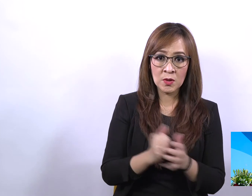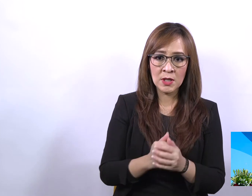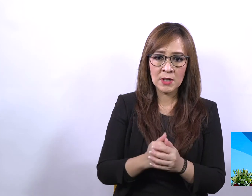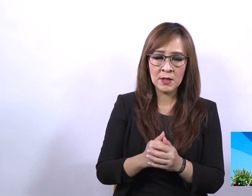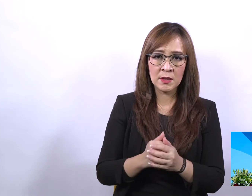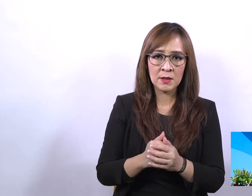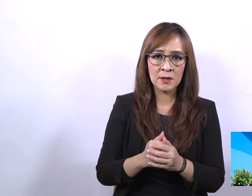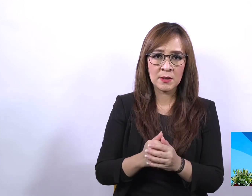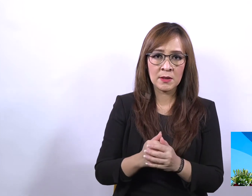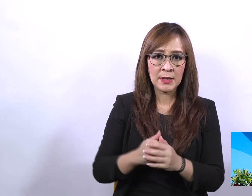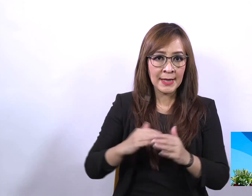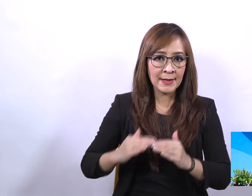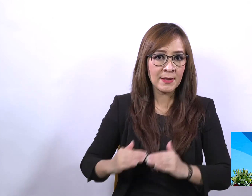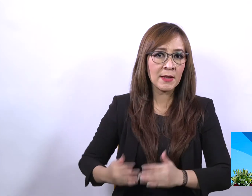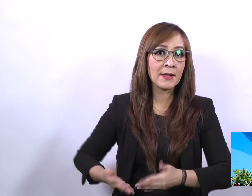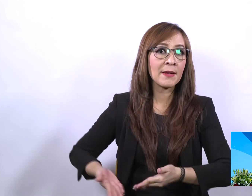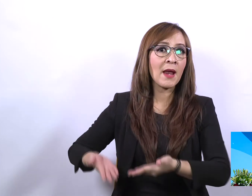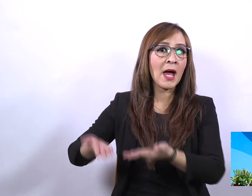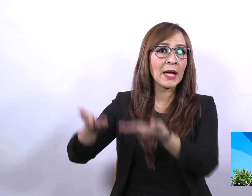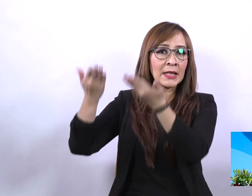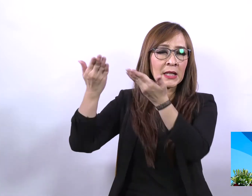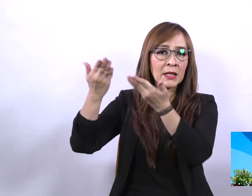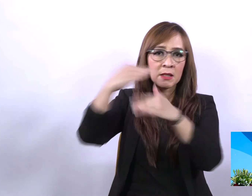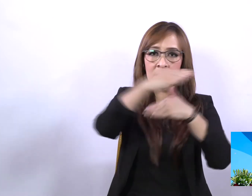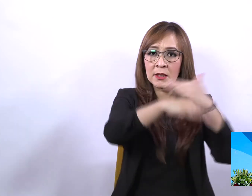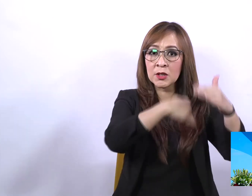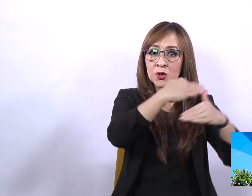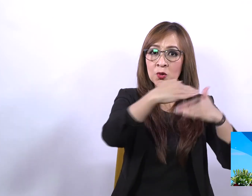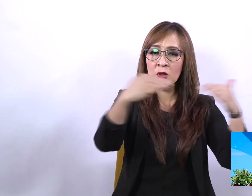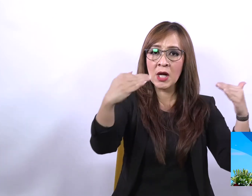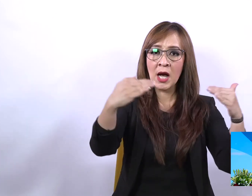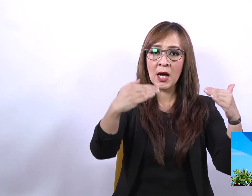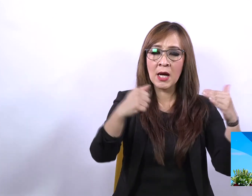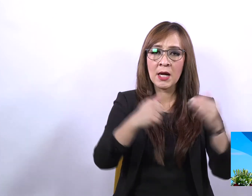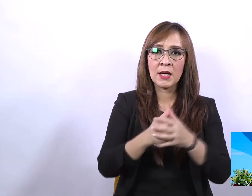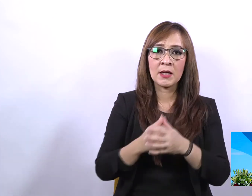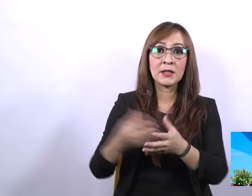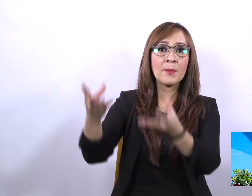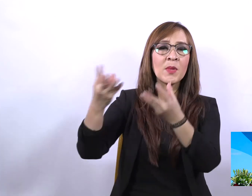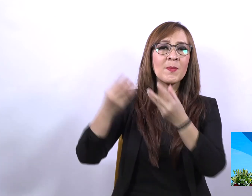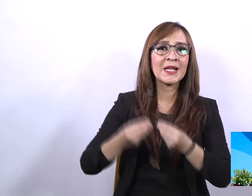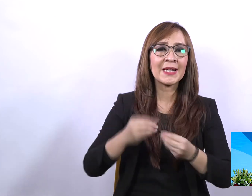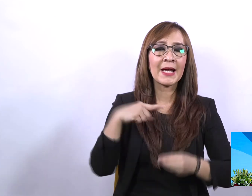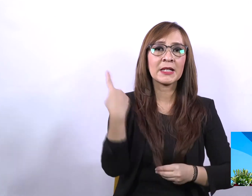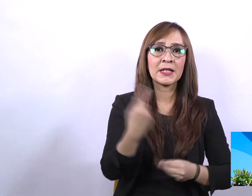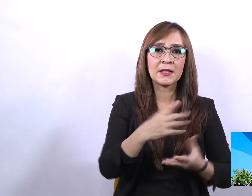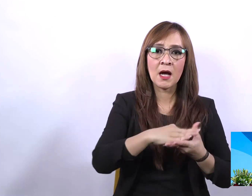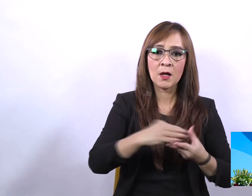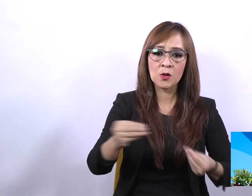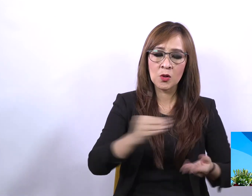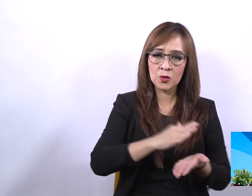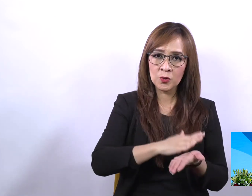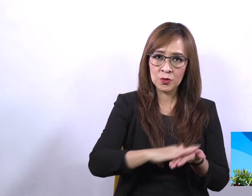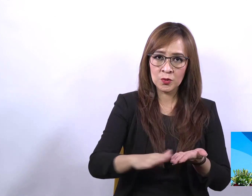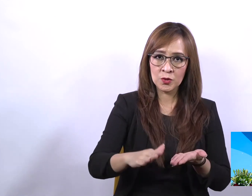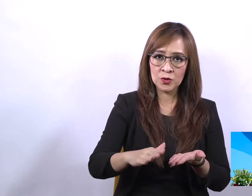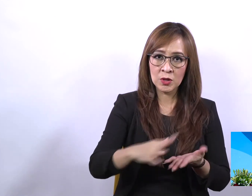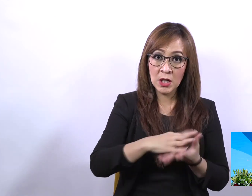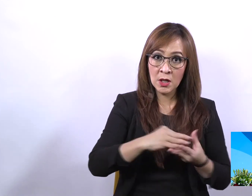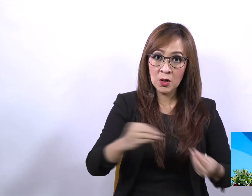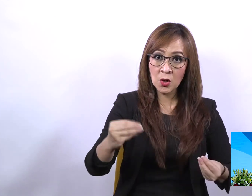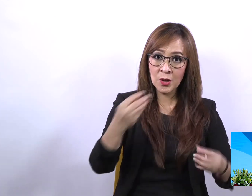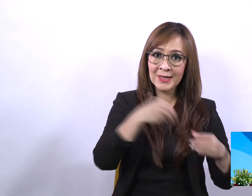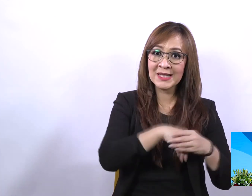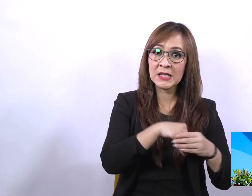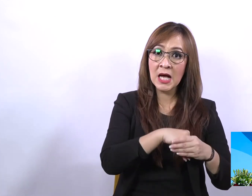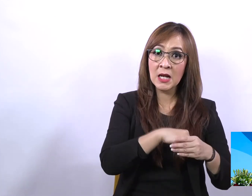tapi dia tidak meninggalkan kita sebagai tim piatu Dia memberi seorang penuh lain roh kudus-nya dan untuk itu roh di dalam kita